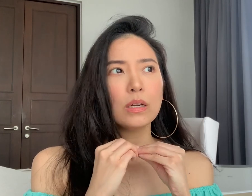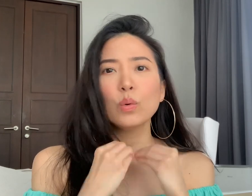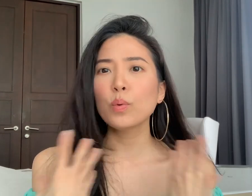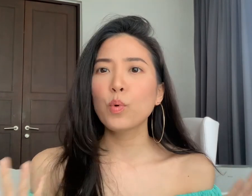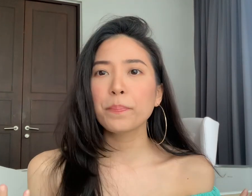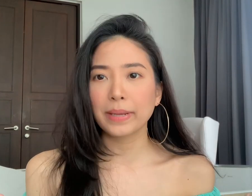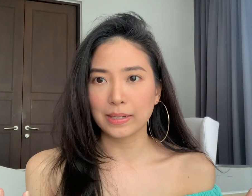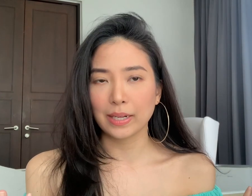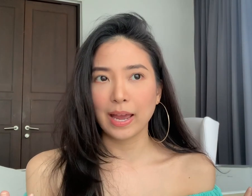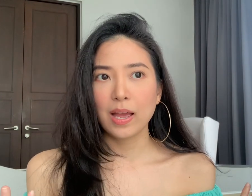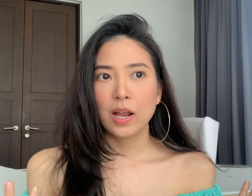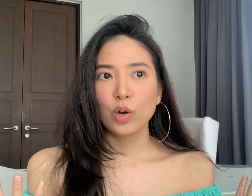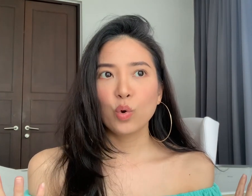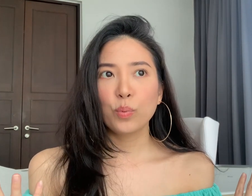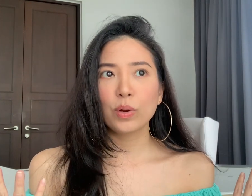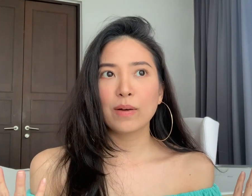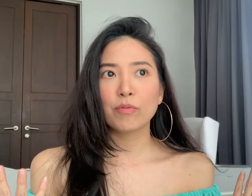ลูกพูดผีตกล